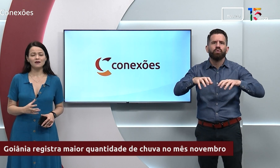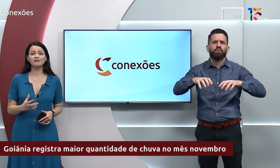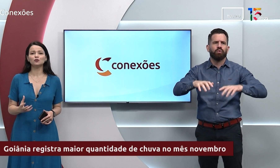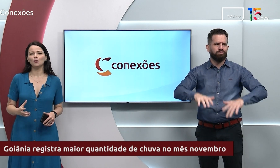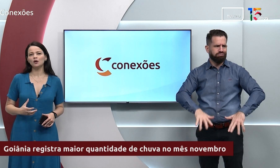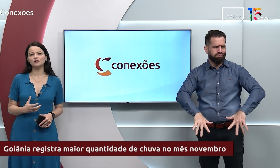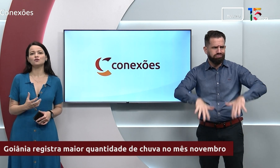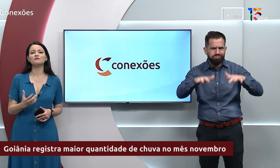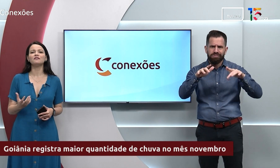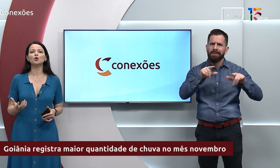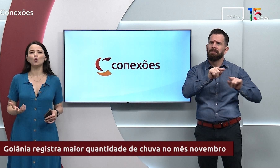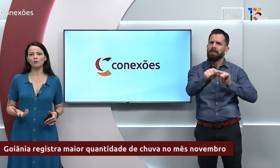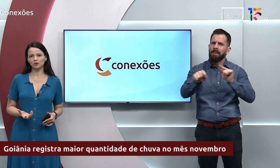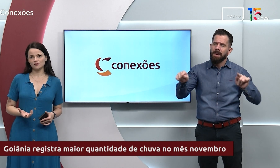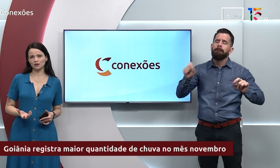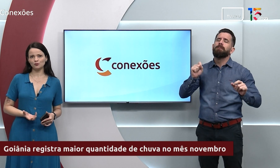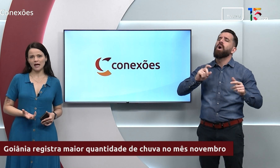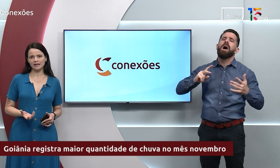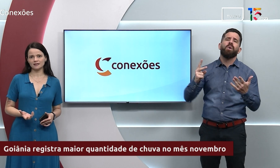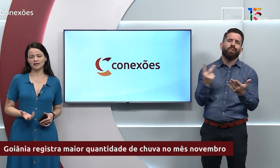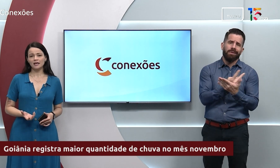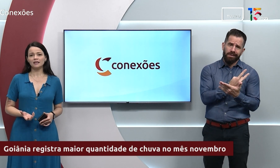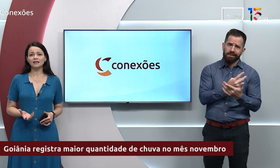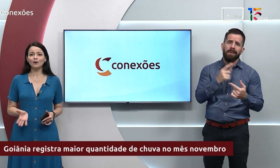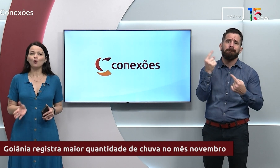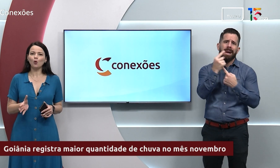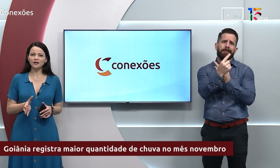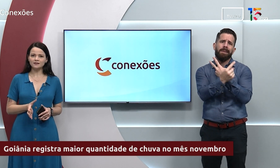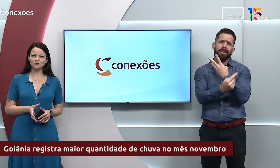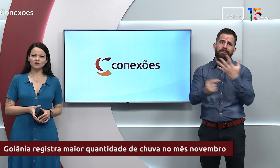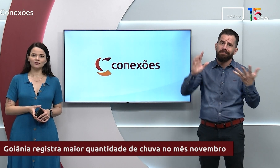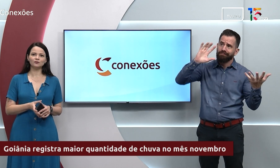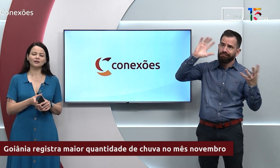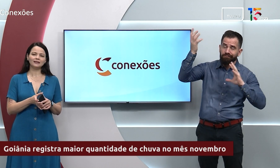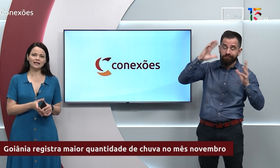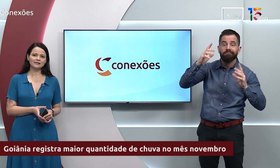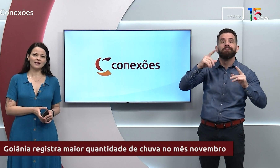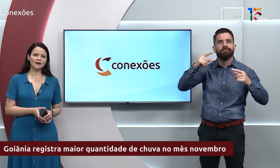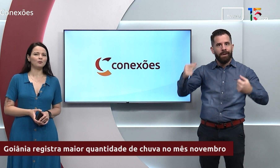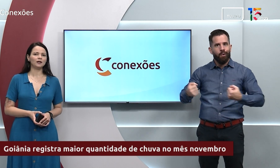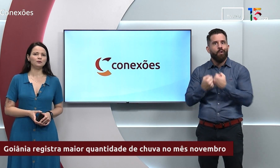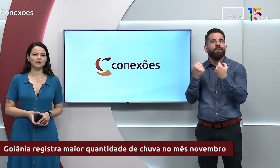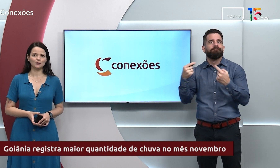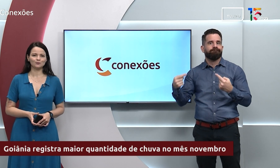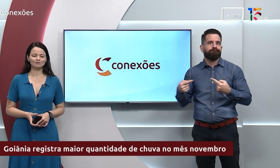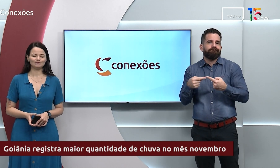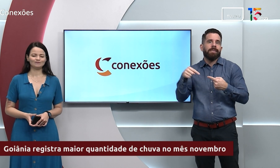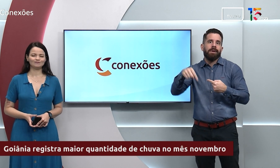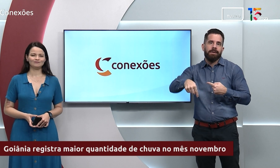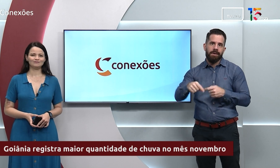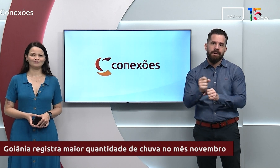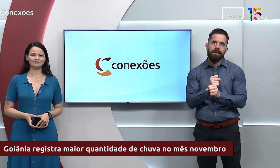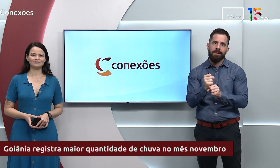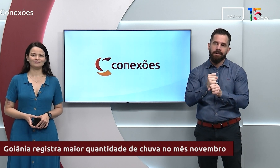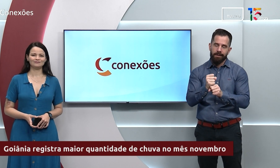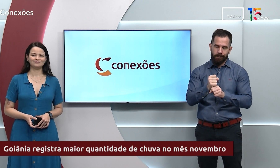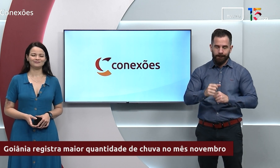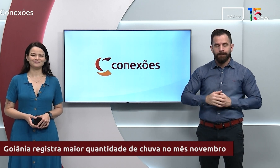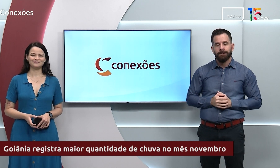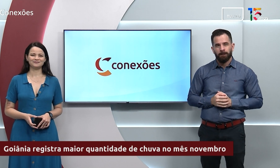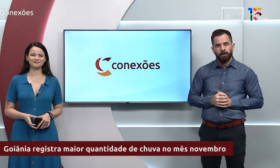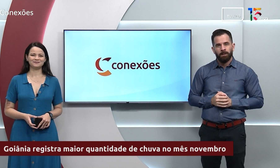de fatores, de fenômenos naturais, que têm coincidido nessa época do ano.